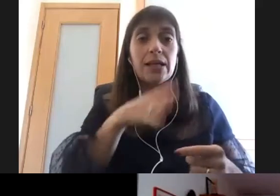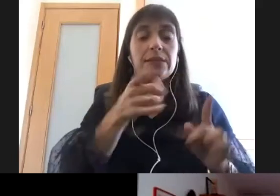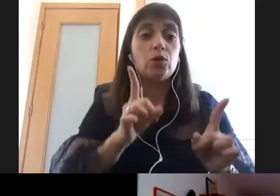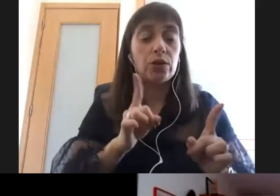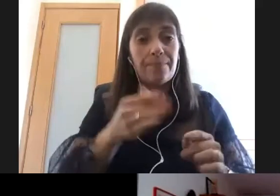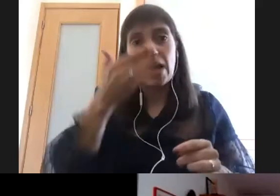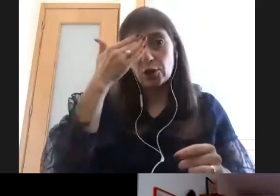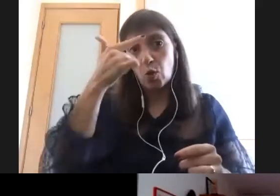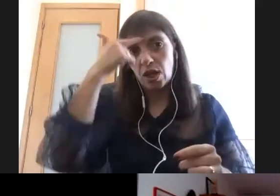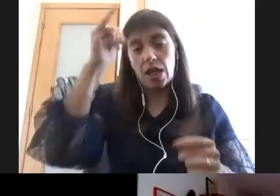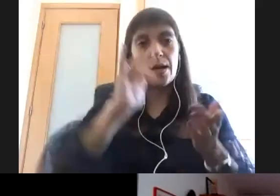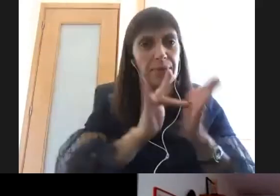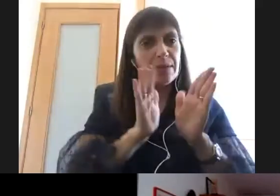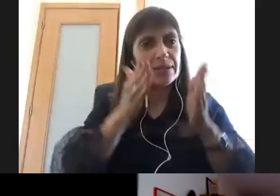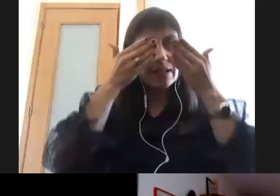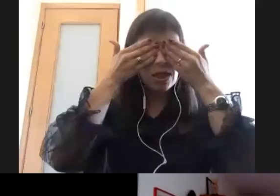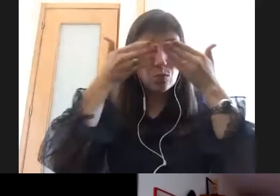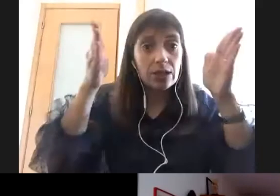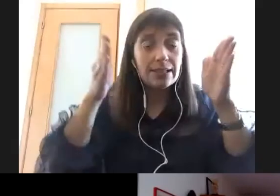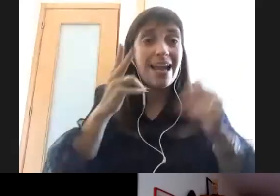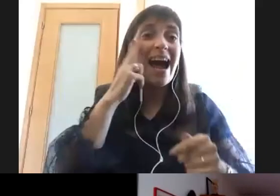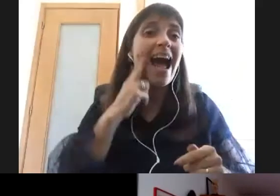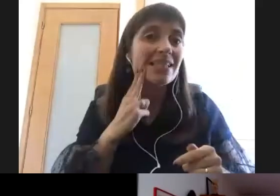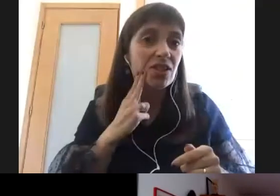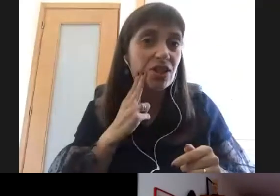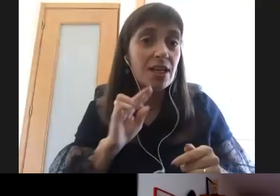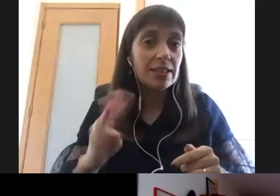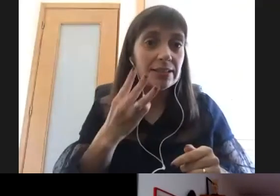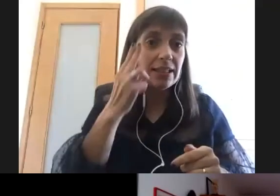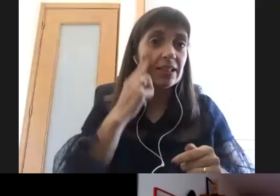uma democracia racial, a união de três raças,